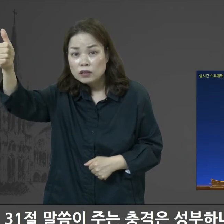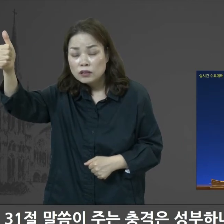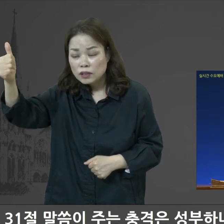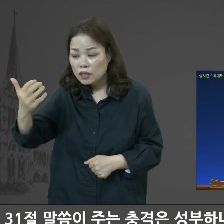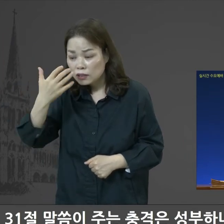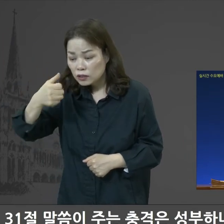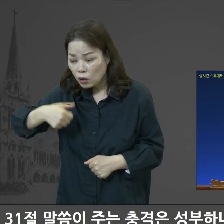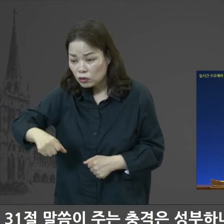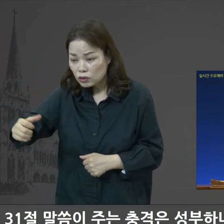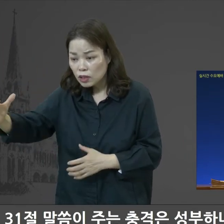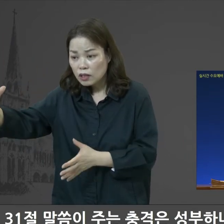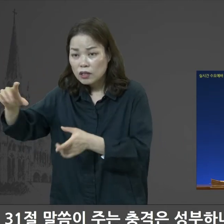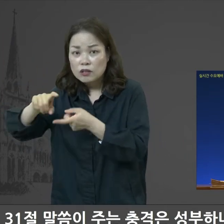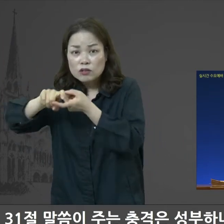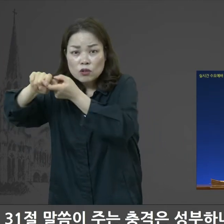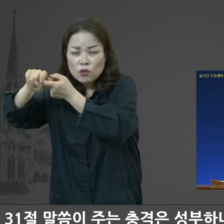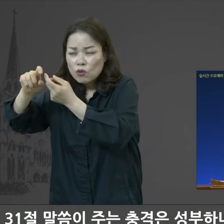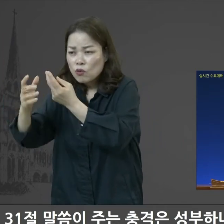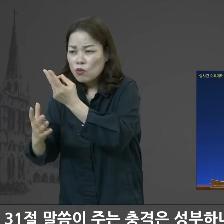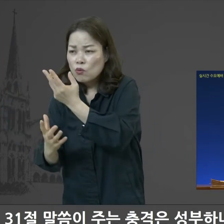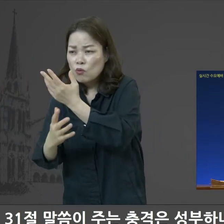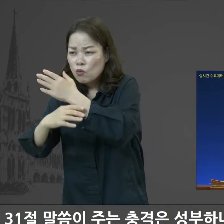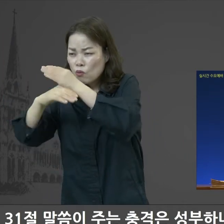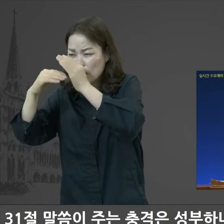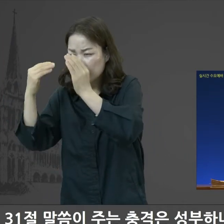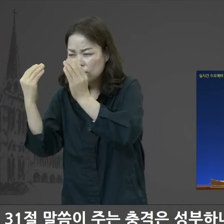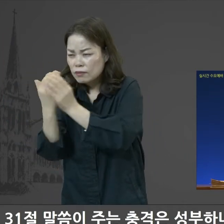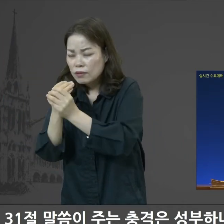완벽한 연합체죠. 완전한 연합체입니다.